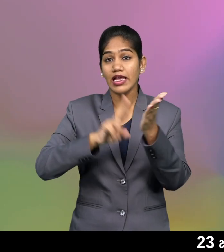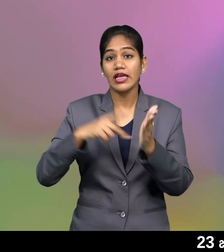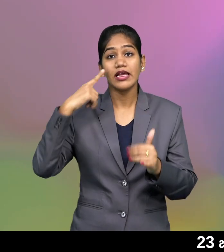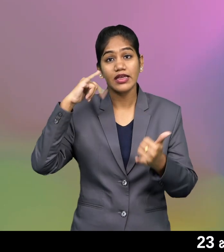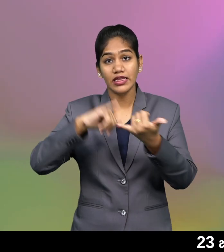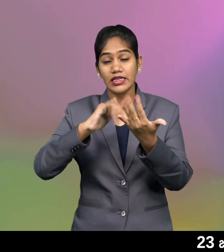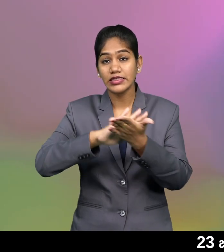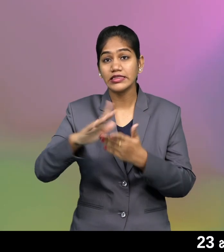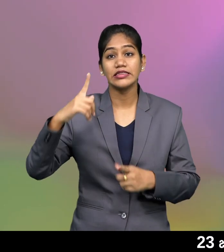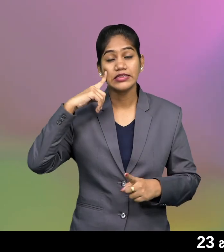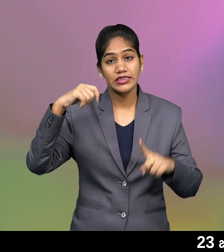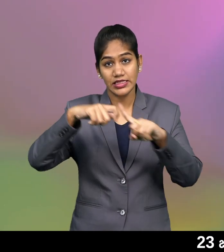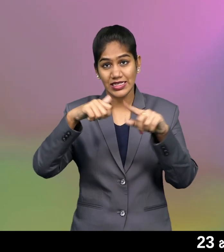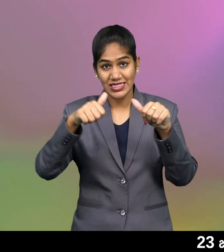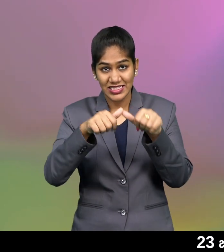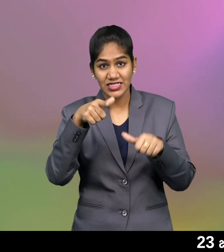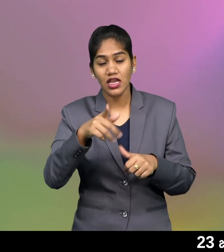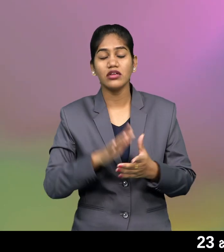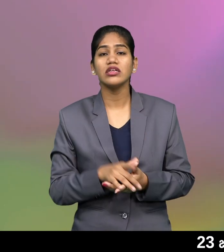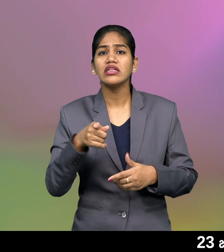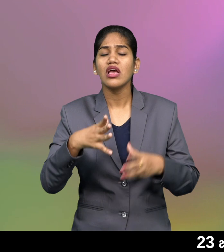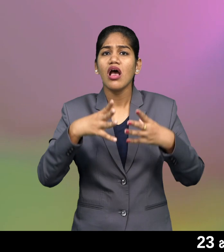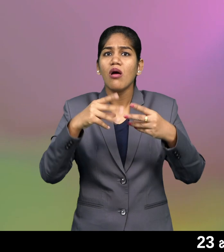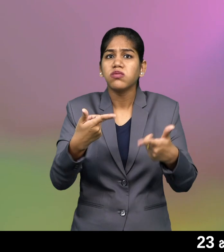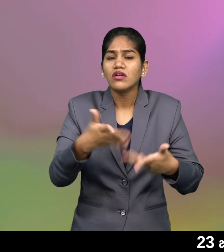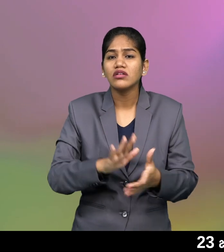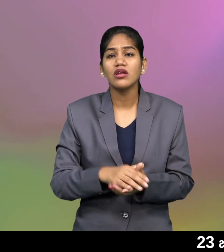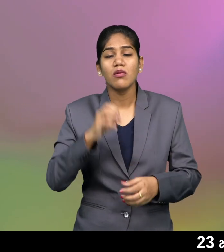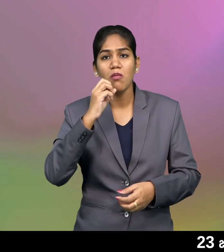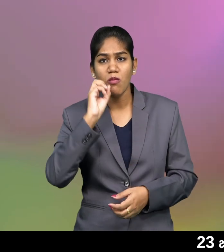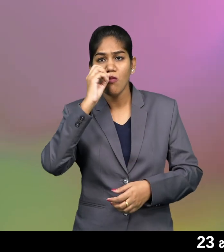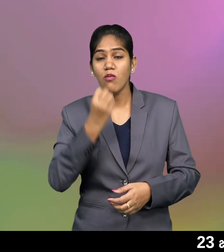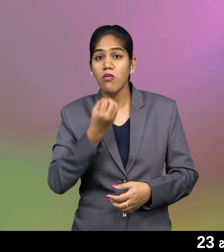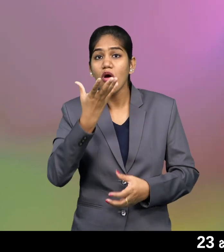23 జూన్ 1985న బాంబుతో ధ్వంసమైంది.